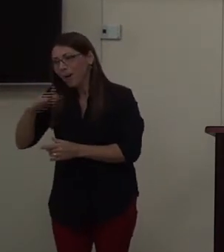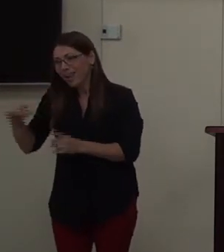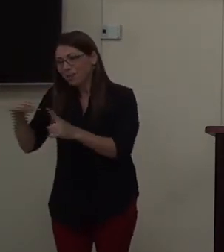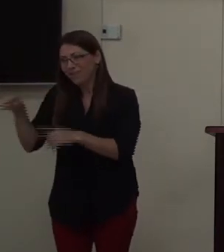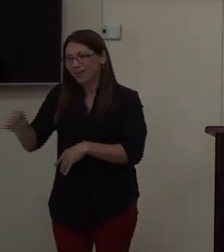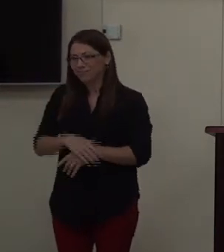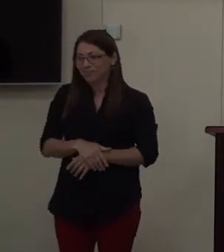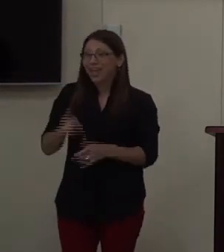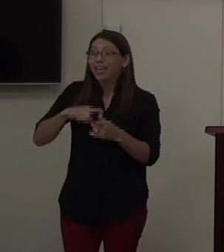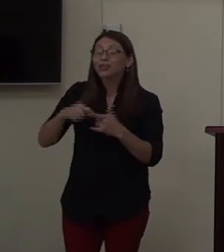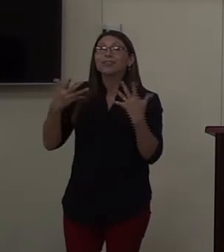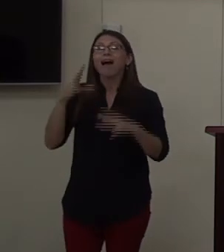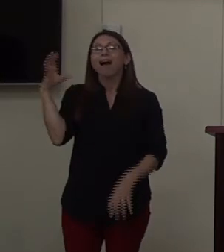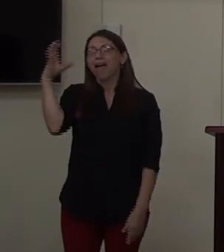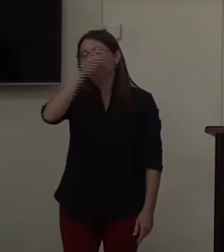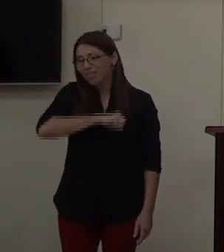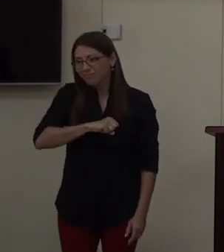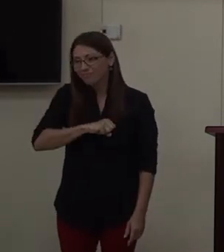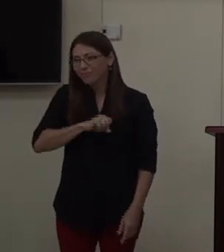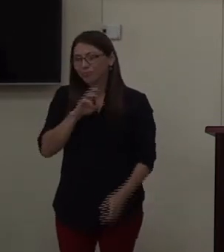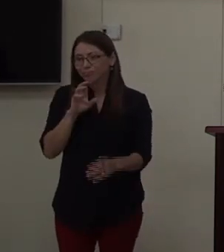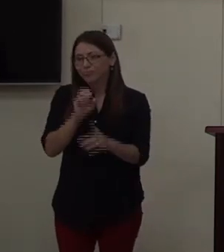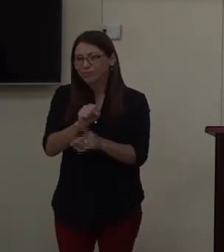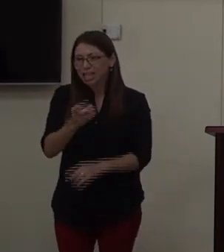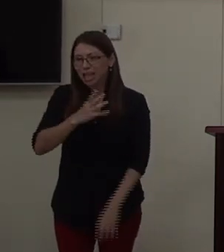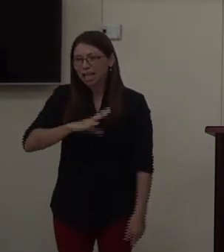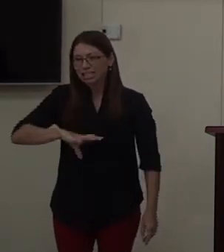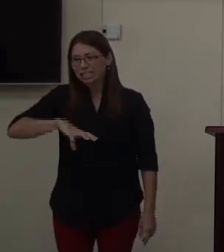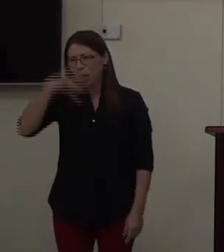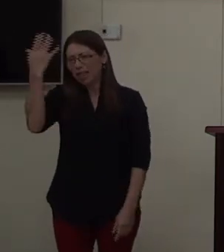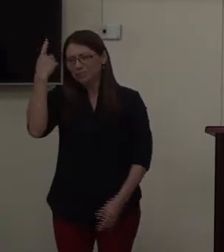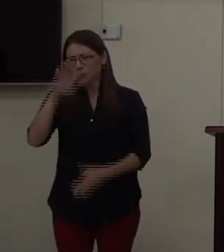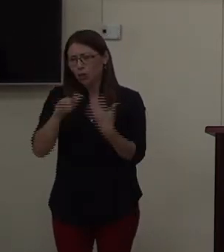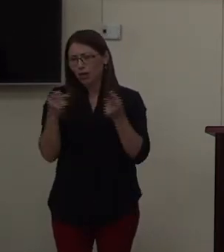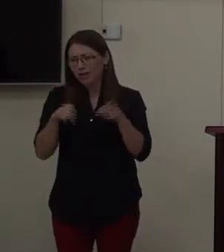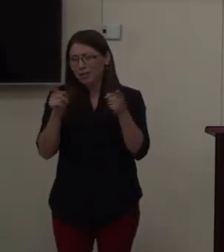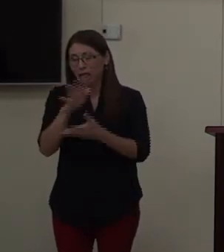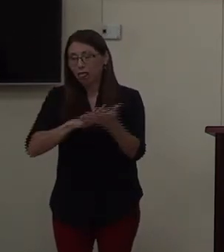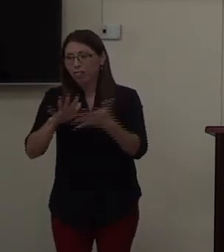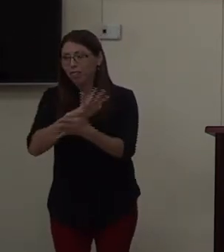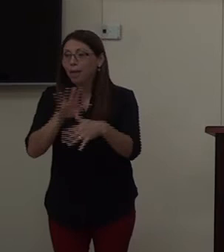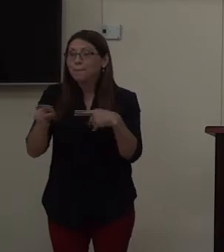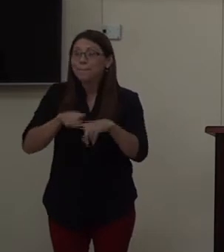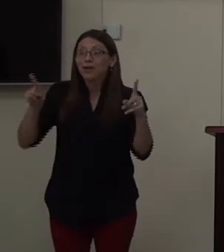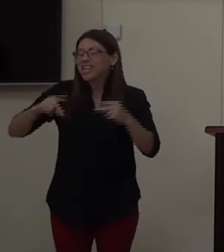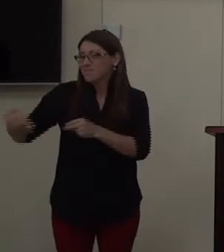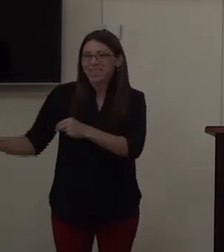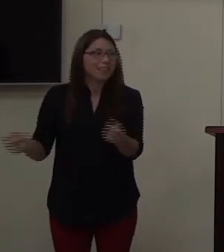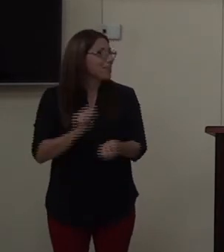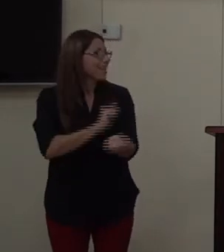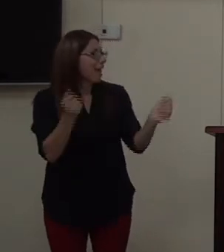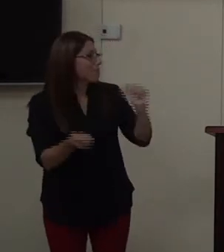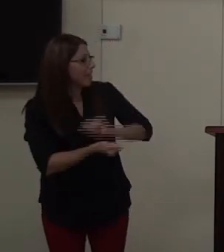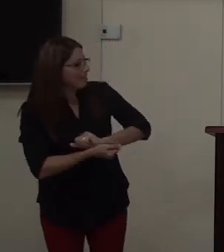bien. Se dieron cuenta, estaban enojadísimos de lo que había pasado y todo, pero inmediatamente cambiaron osho